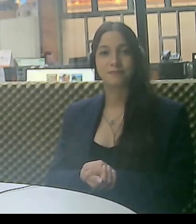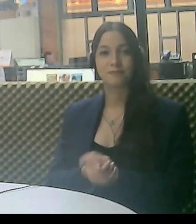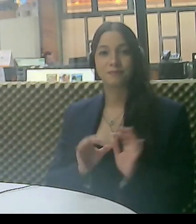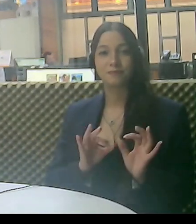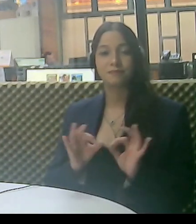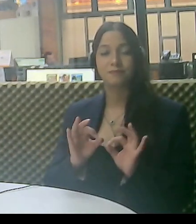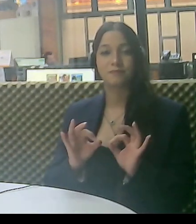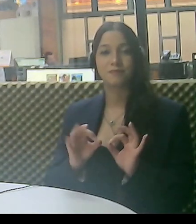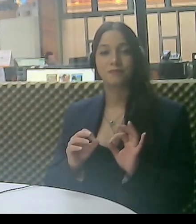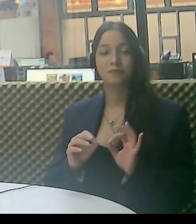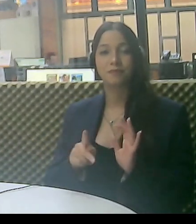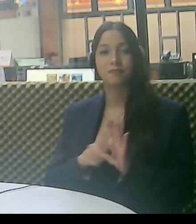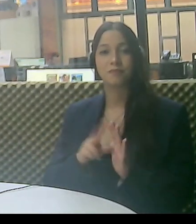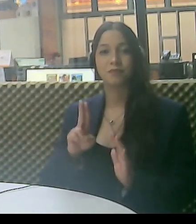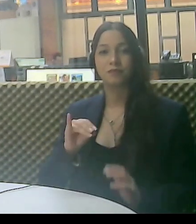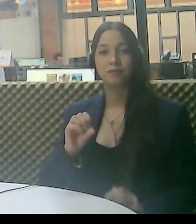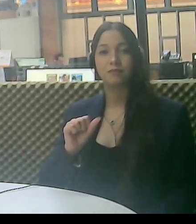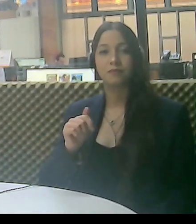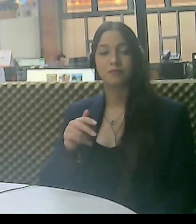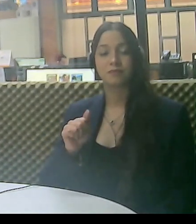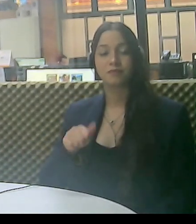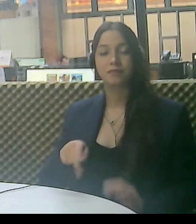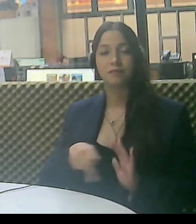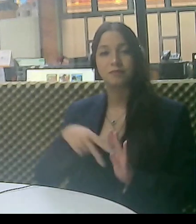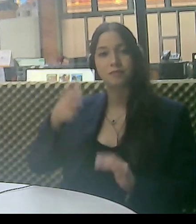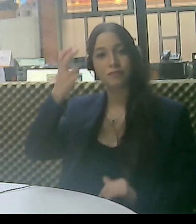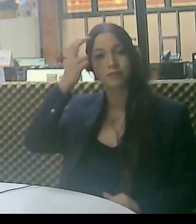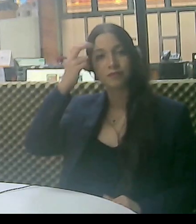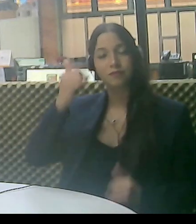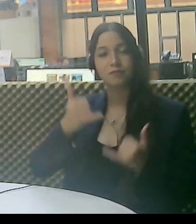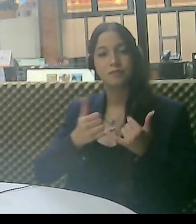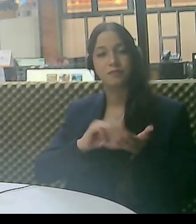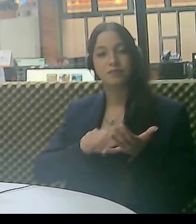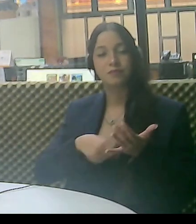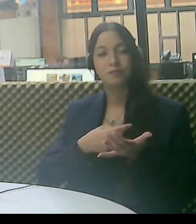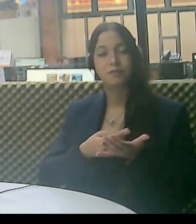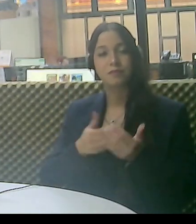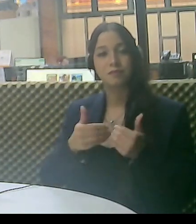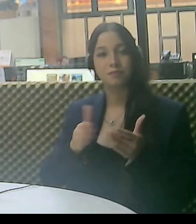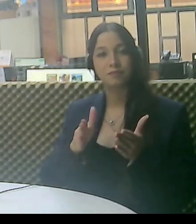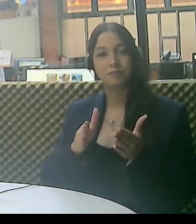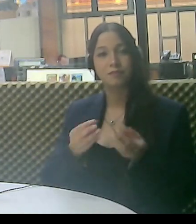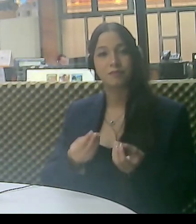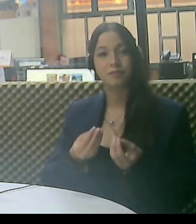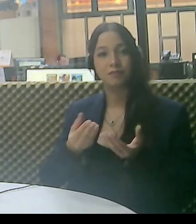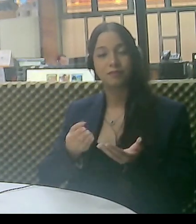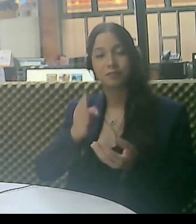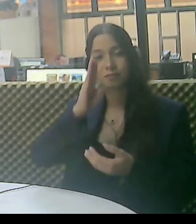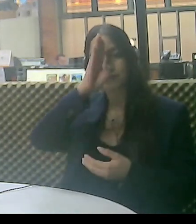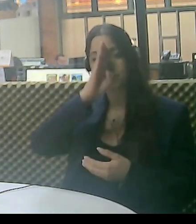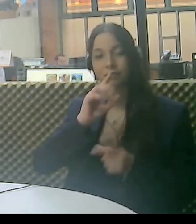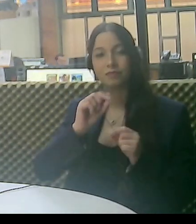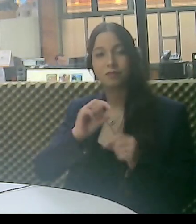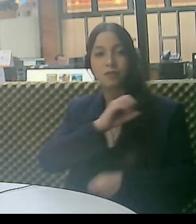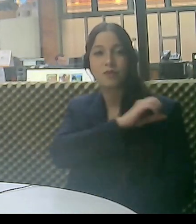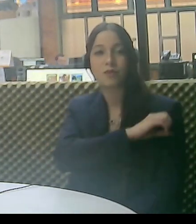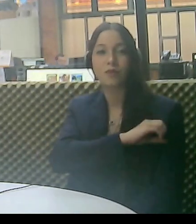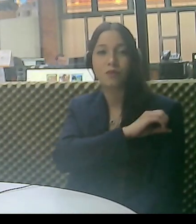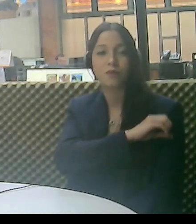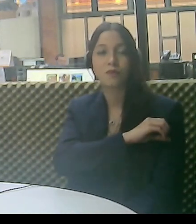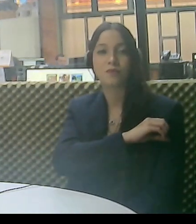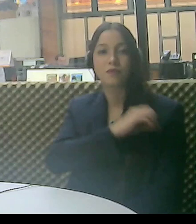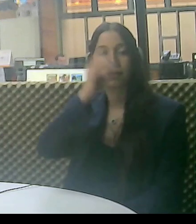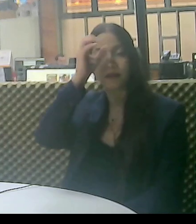Programa Usinas Culturais segue com inscrições abertas. O objetivo da Prefeitura é oferecer gratuitamente oficinas de produção